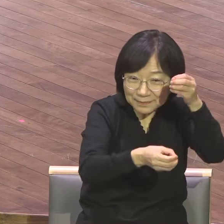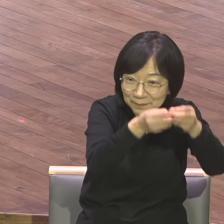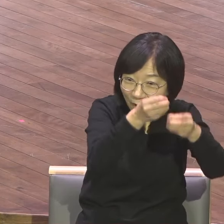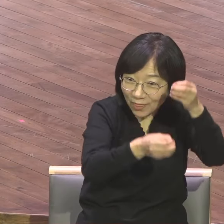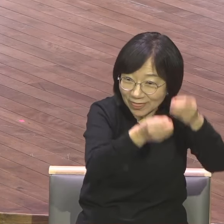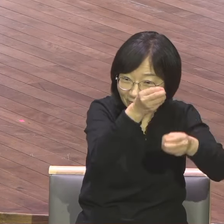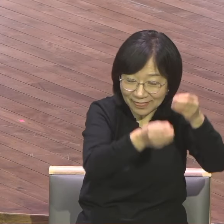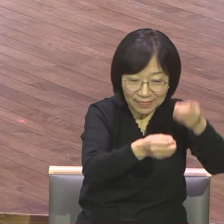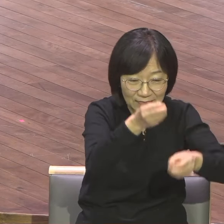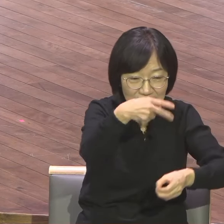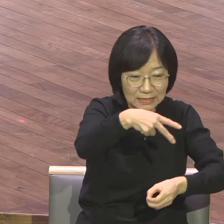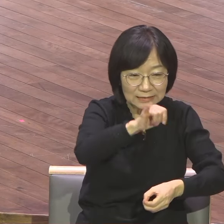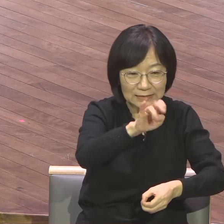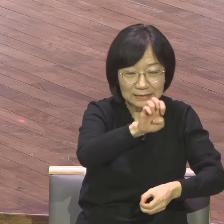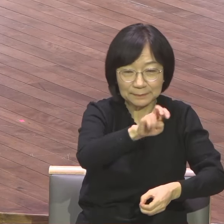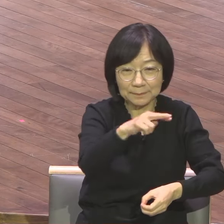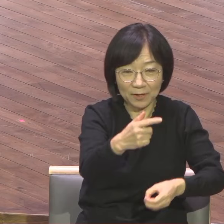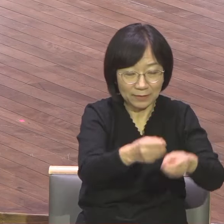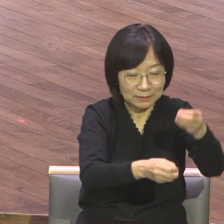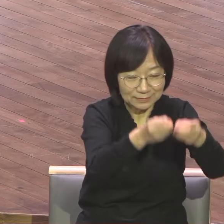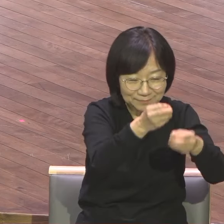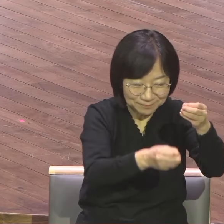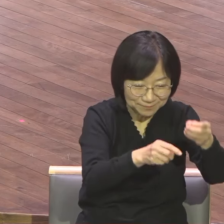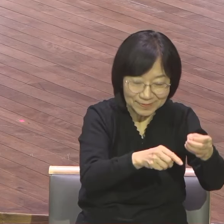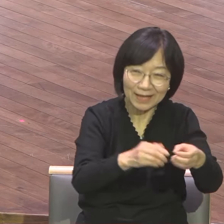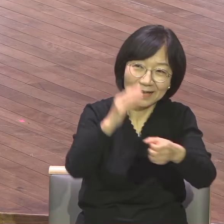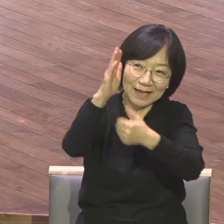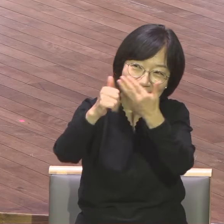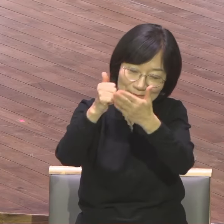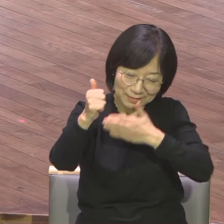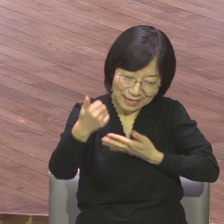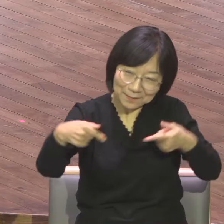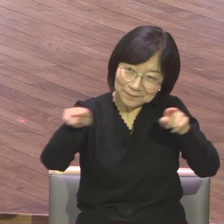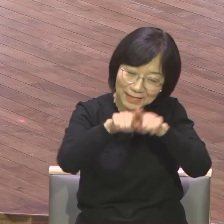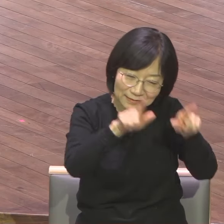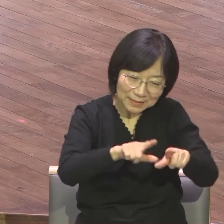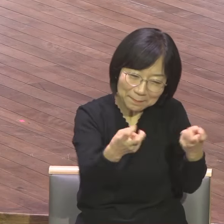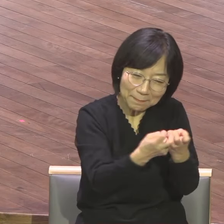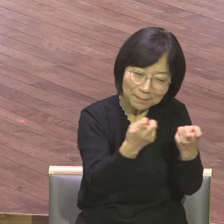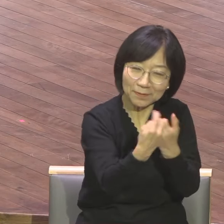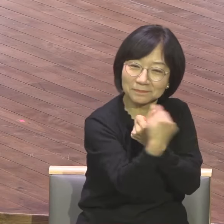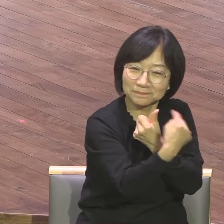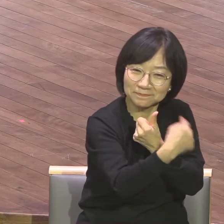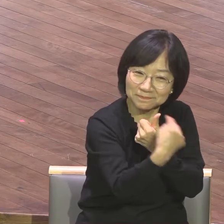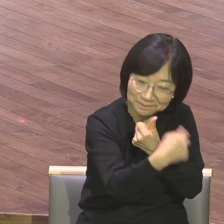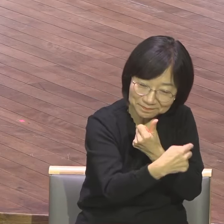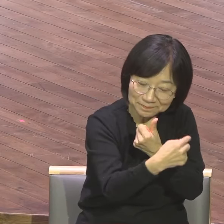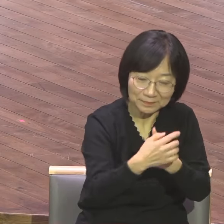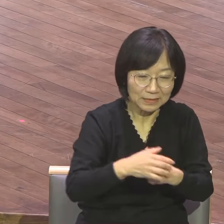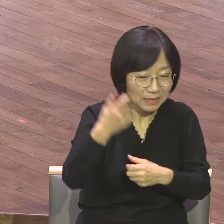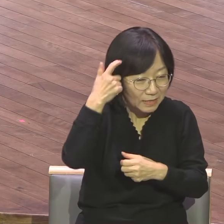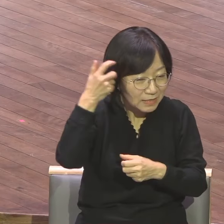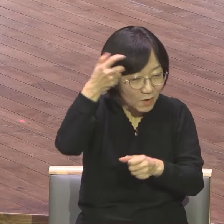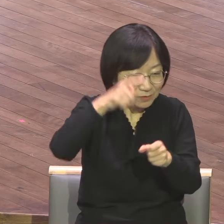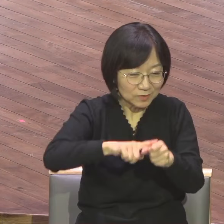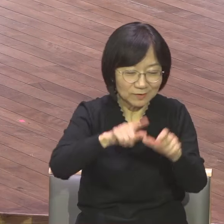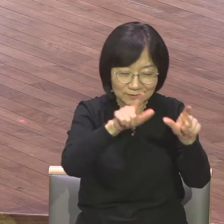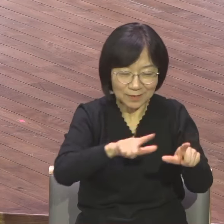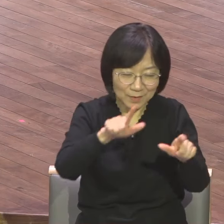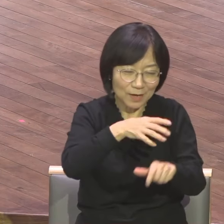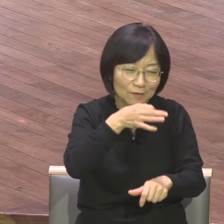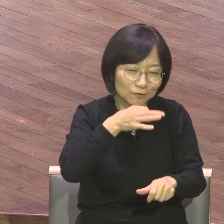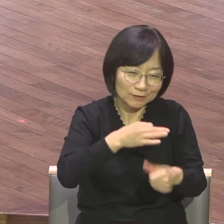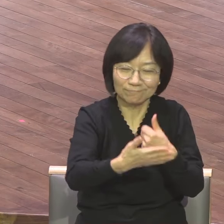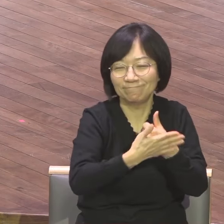우리에게 하나님과 더불어 사는 법을 알려주고 영적 생활에 유익을 주고